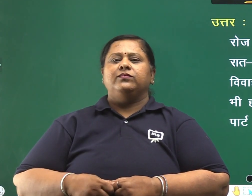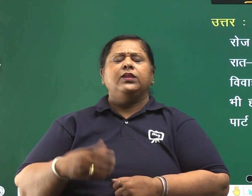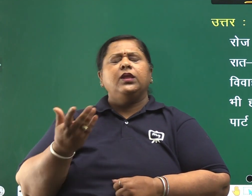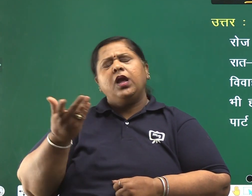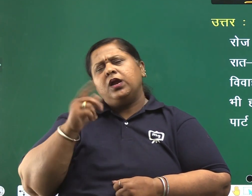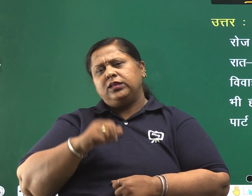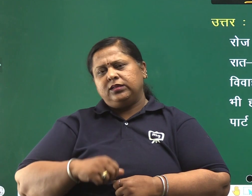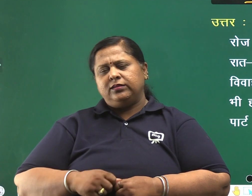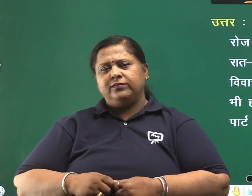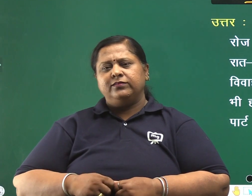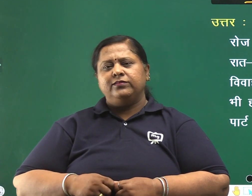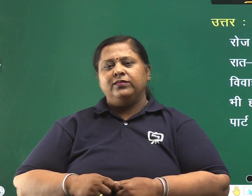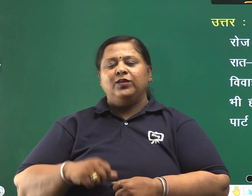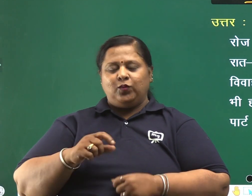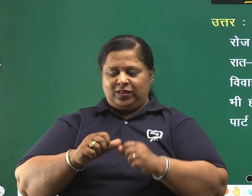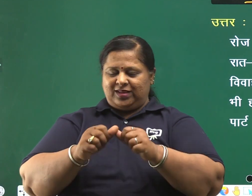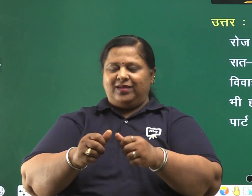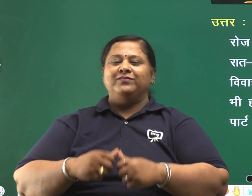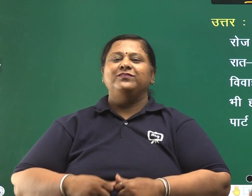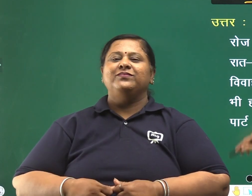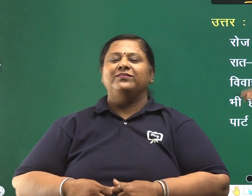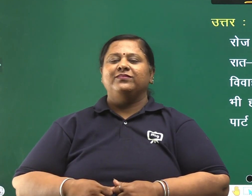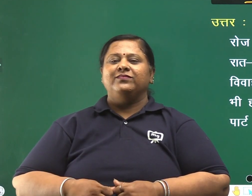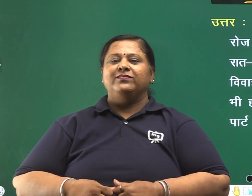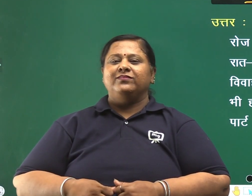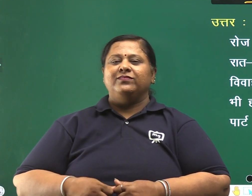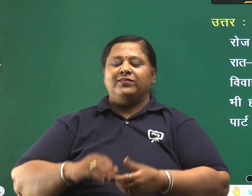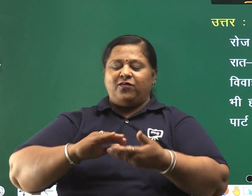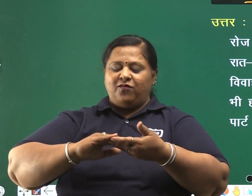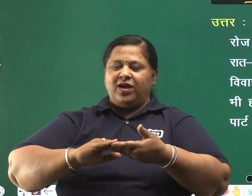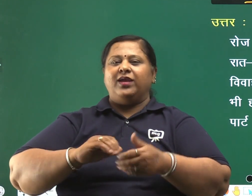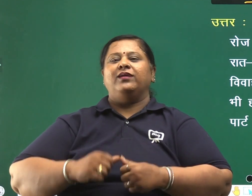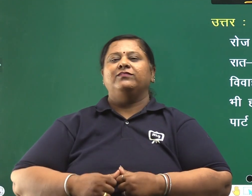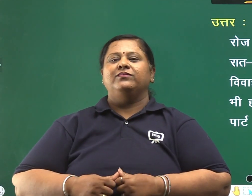क्या करती थी? उत्तर है, विवाह के